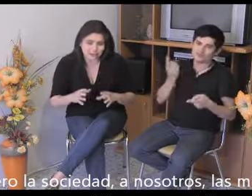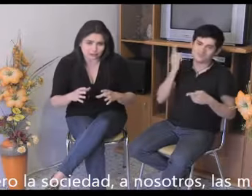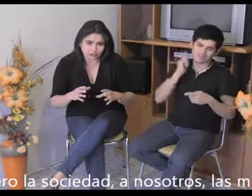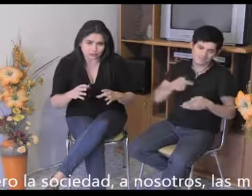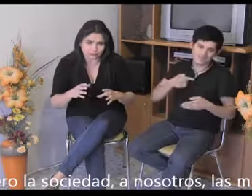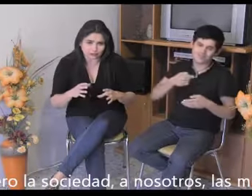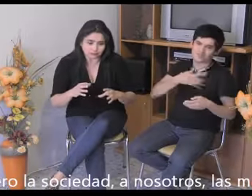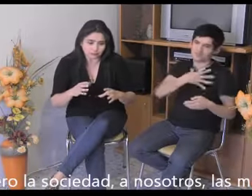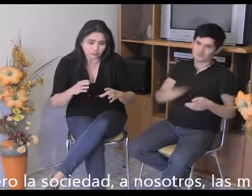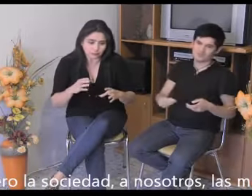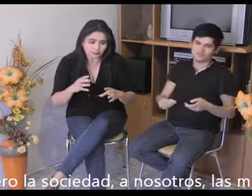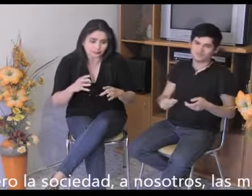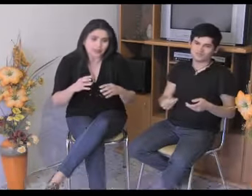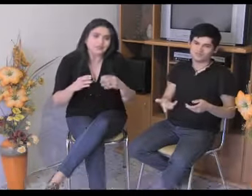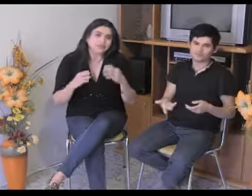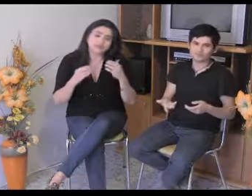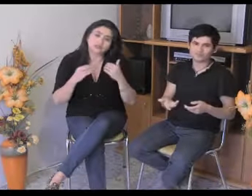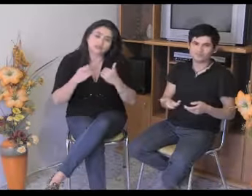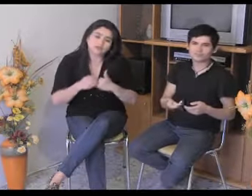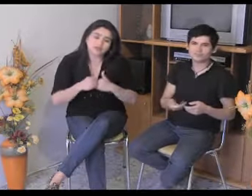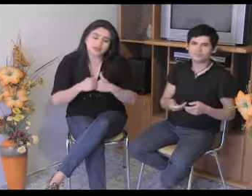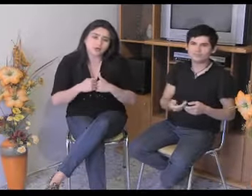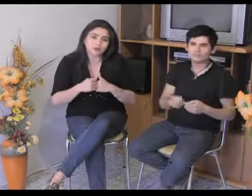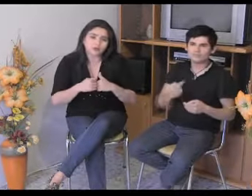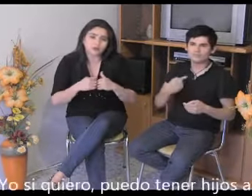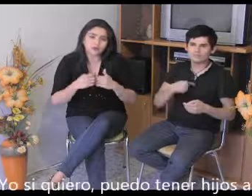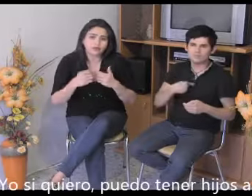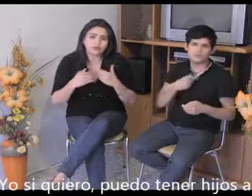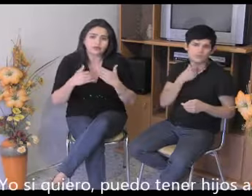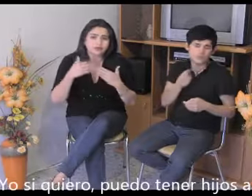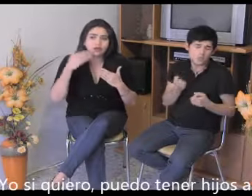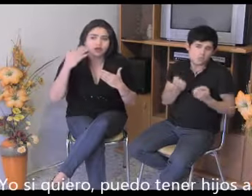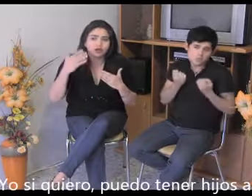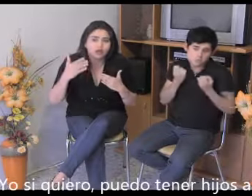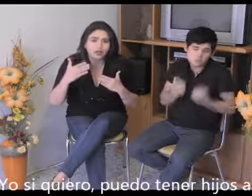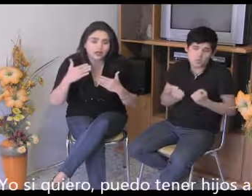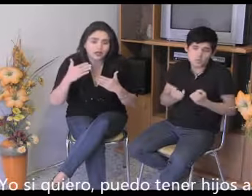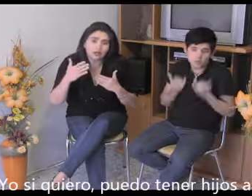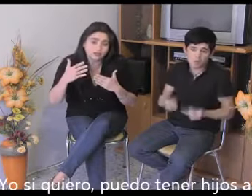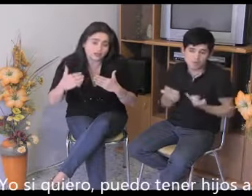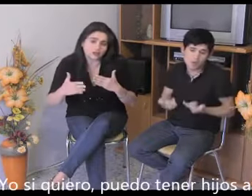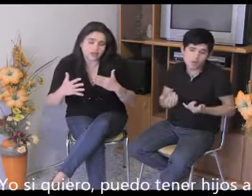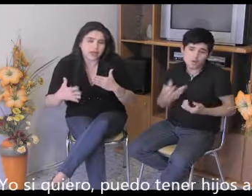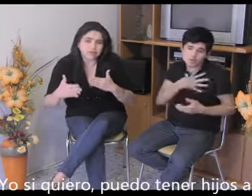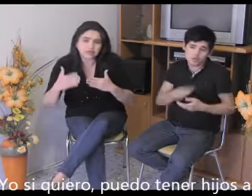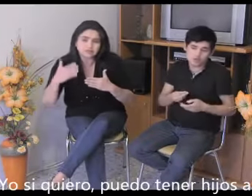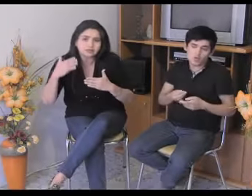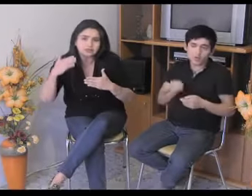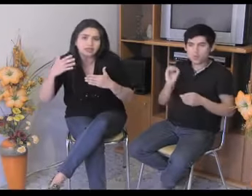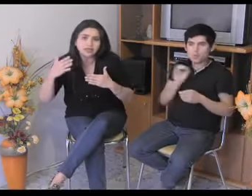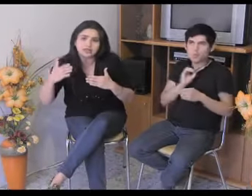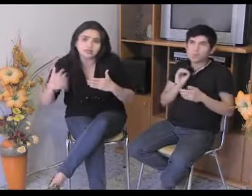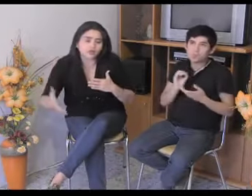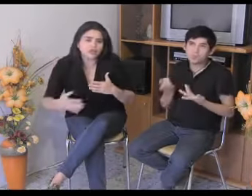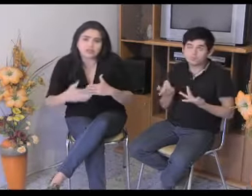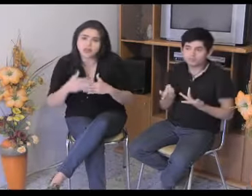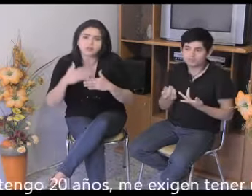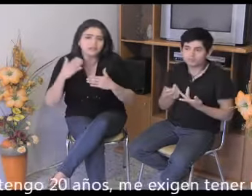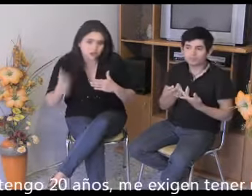hijos. Yo, si quiero, puedo tener hijos ahora, obligadamente me exigen que si tengo 20 años,